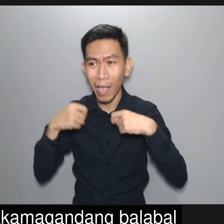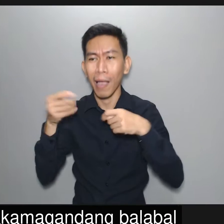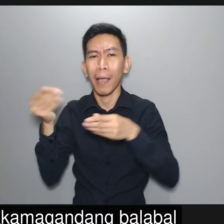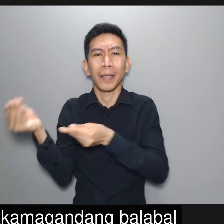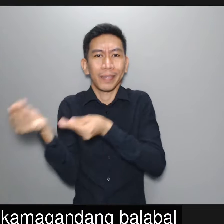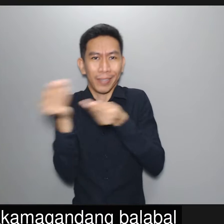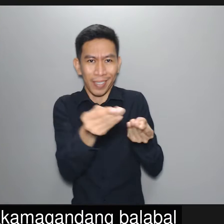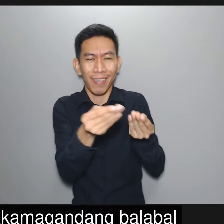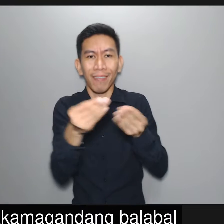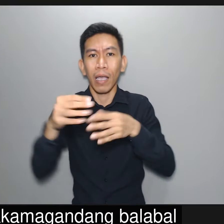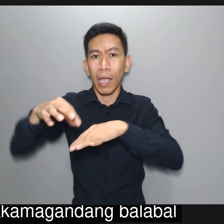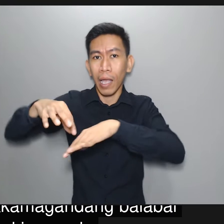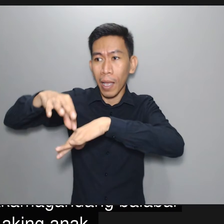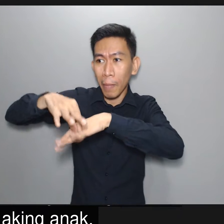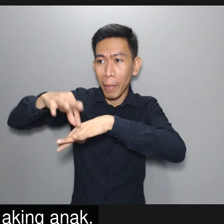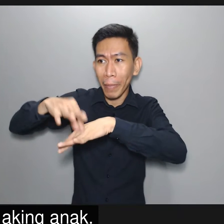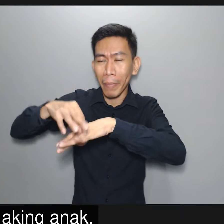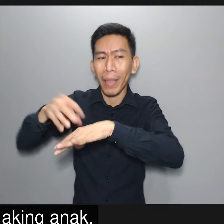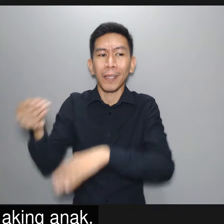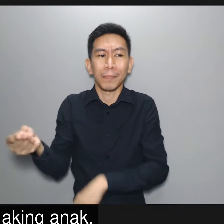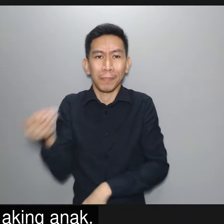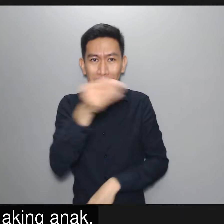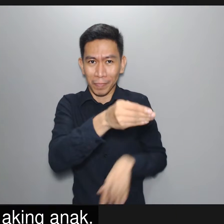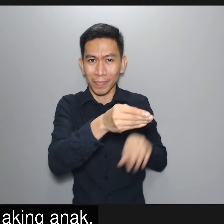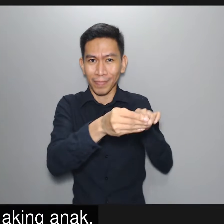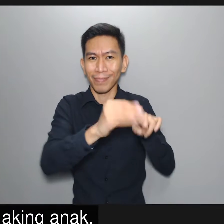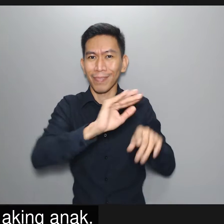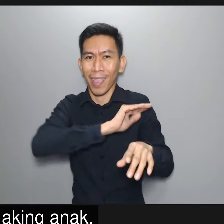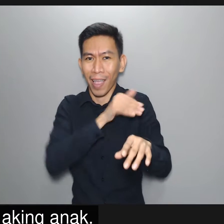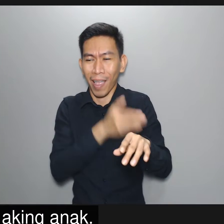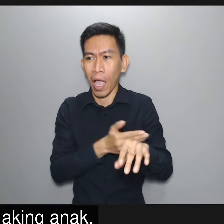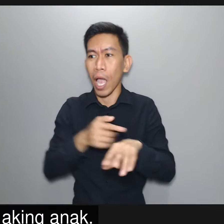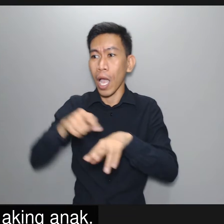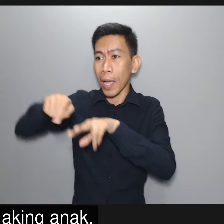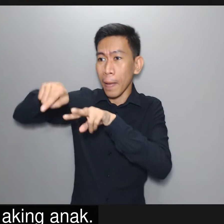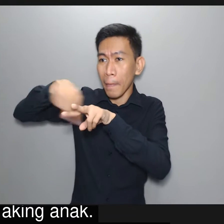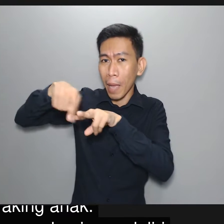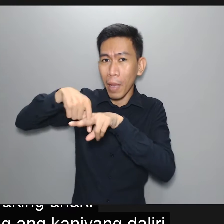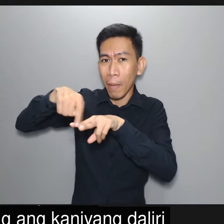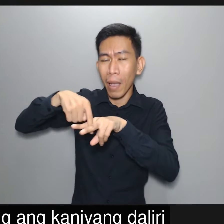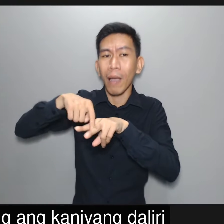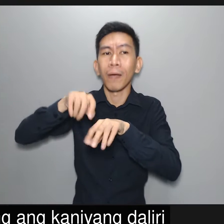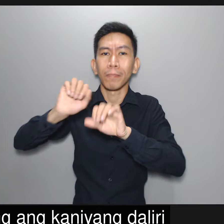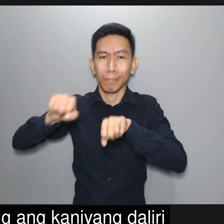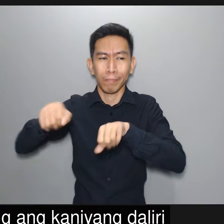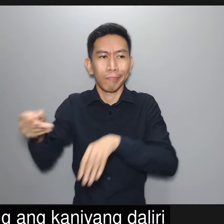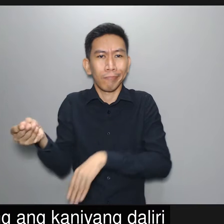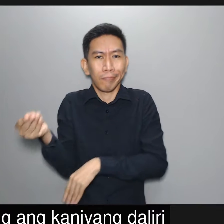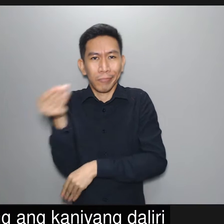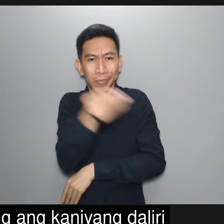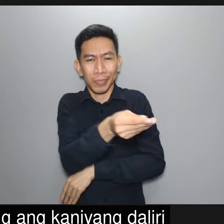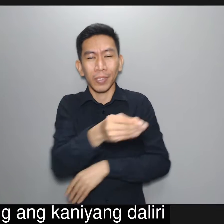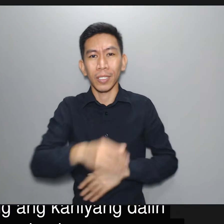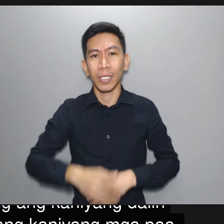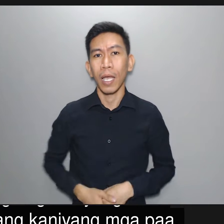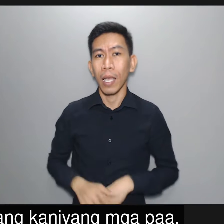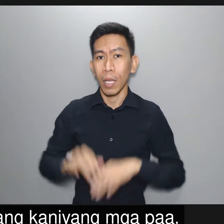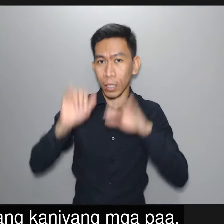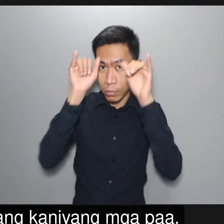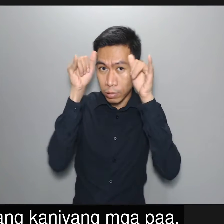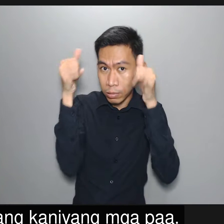niyo ng singsing ang kanyang daliri at suotan ng sandalyas ang kanyang mga paa. Magkatay ng matabang